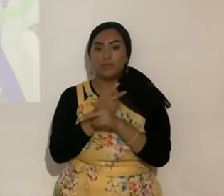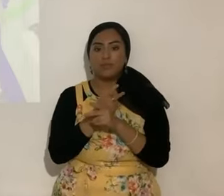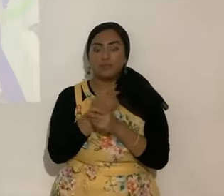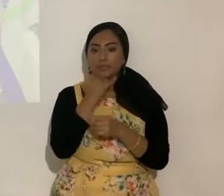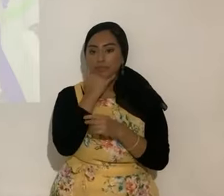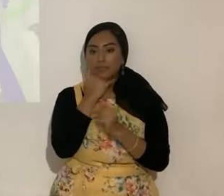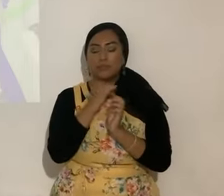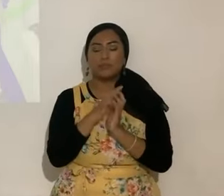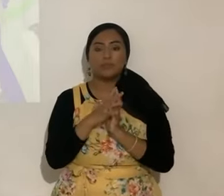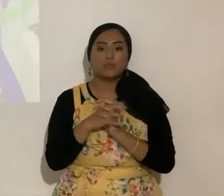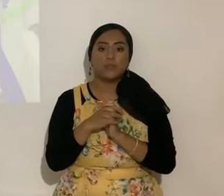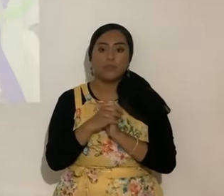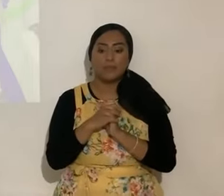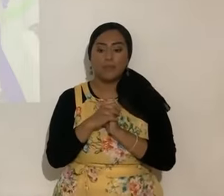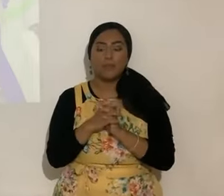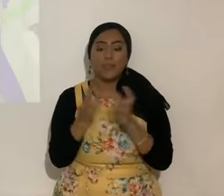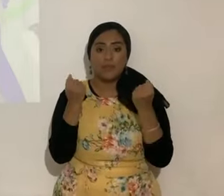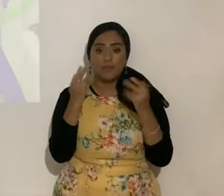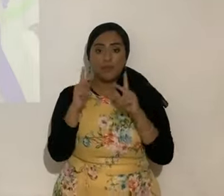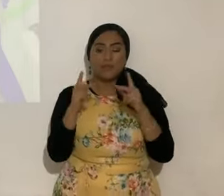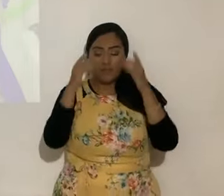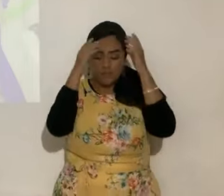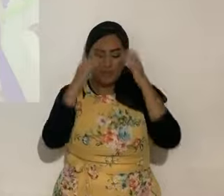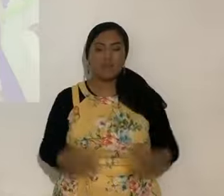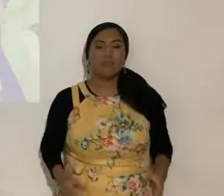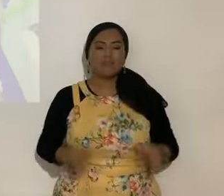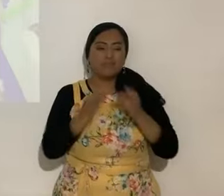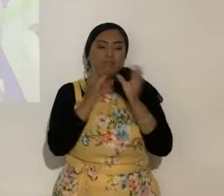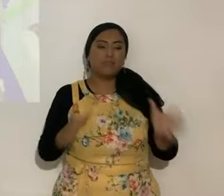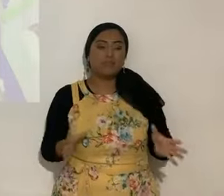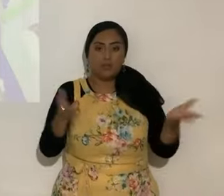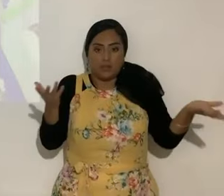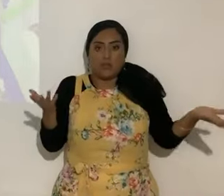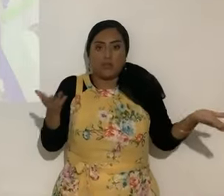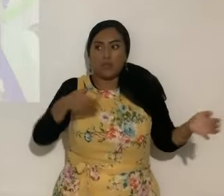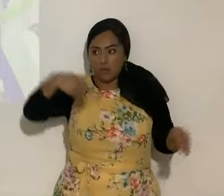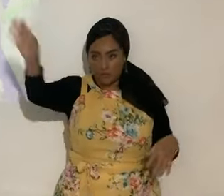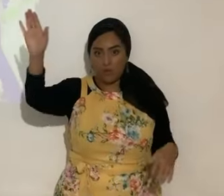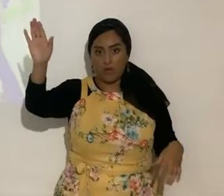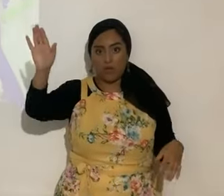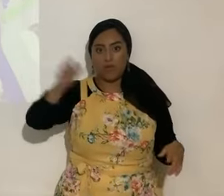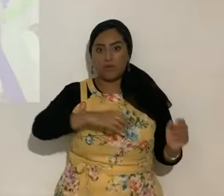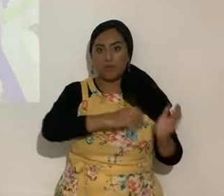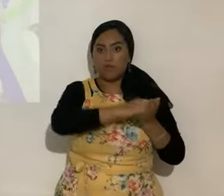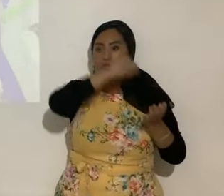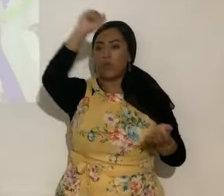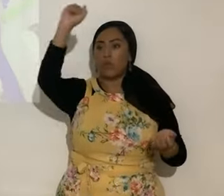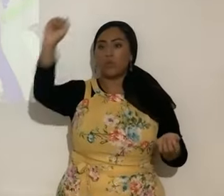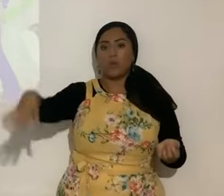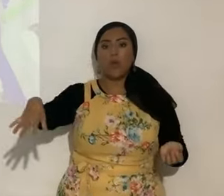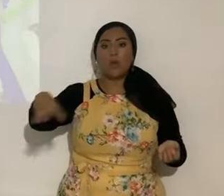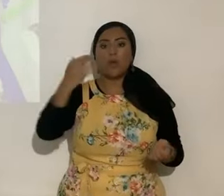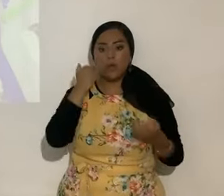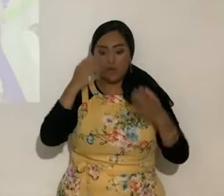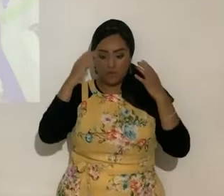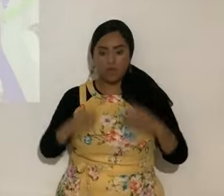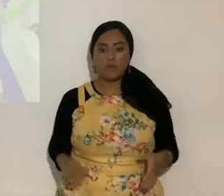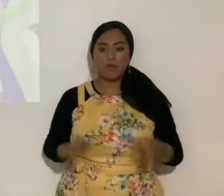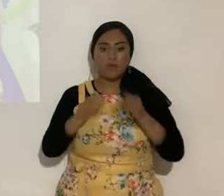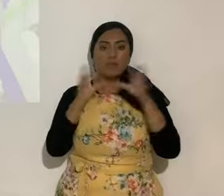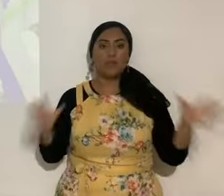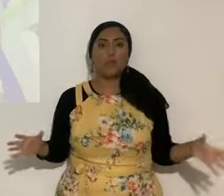a ver, muchos dicen, el cuerpo no sirve para nada, bueno, entonces que vayan, y que lo tienen en un basurero, si el cuerpo no sirve para